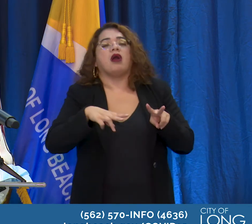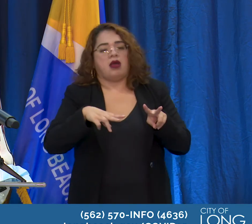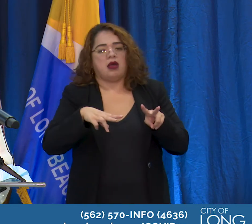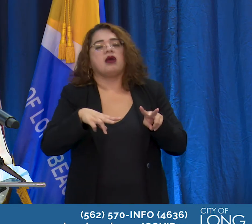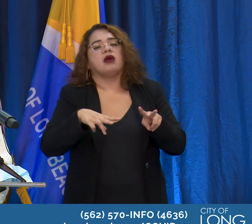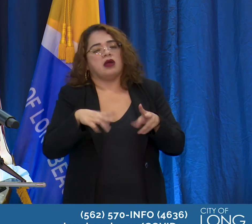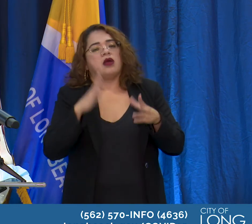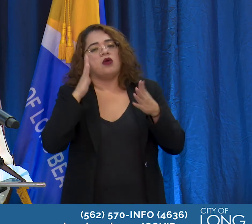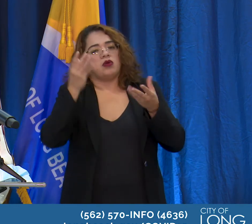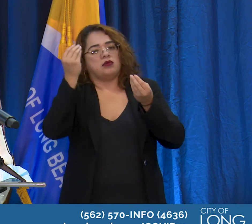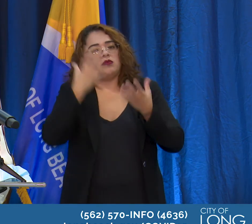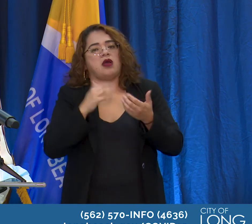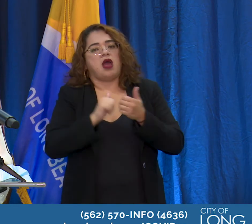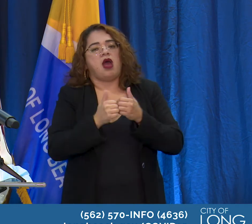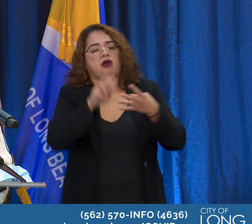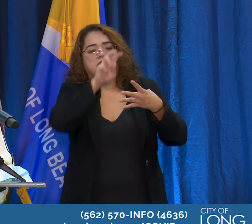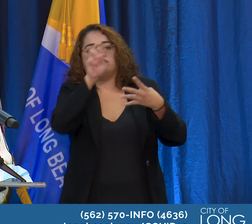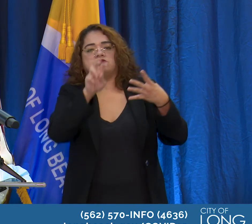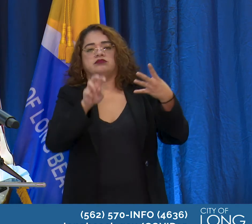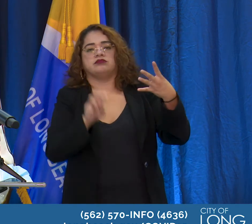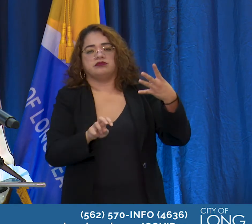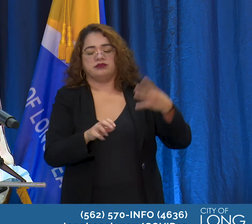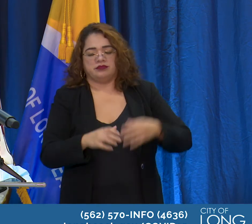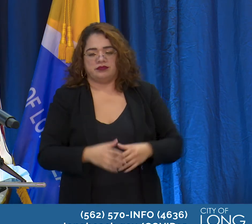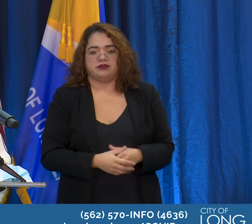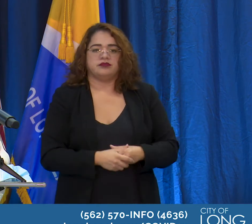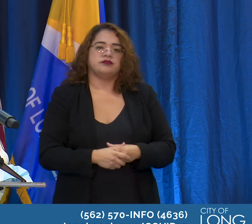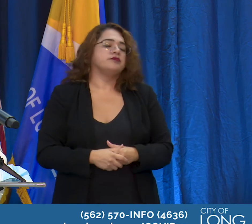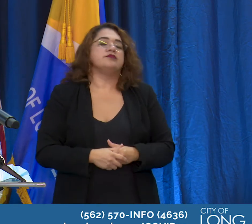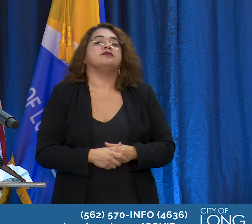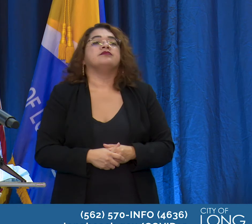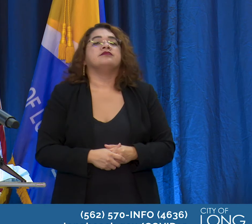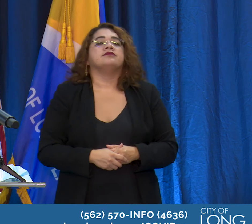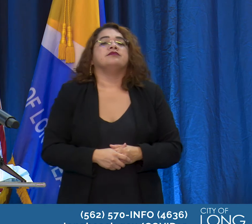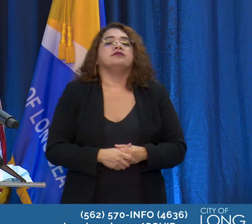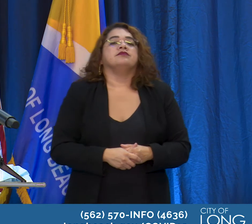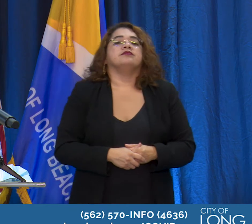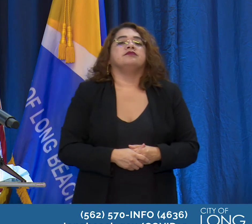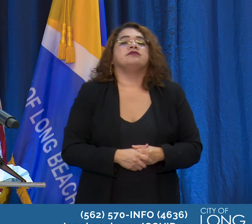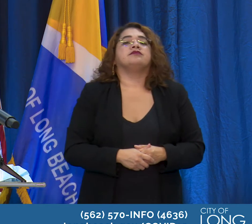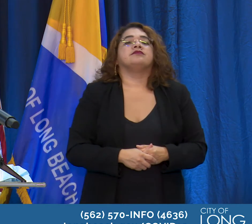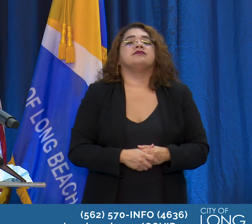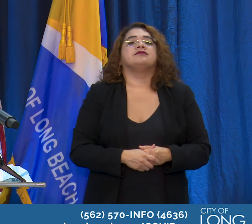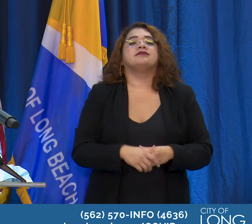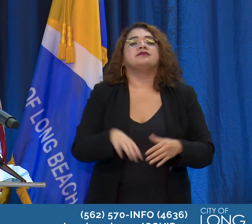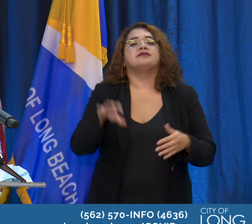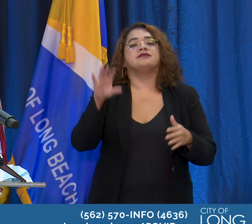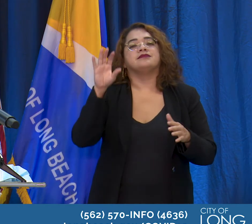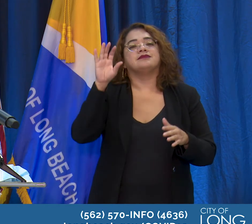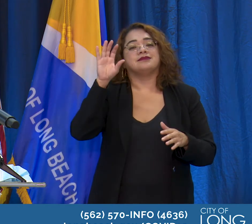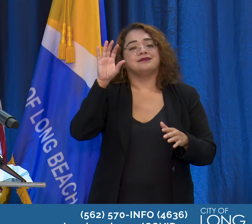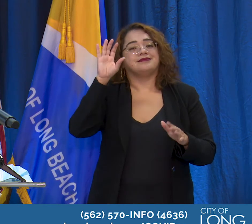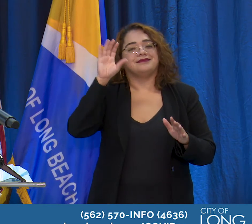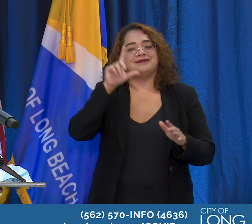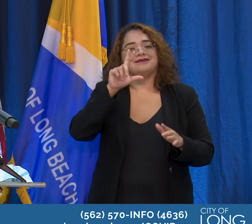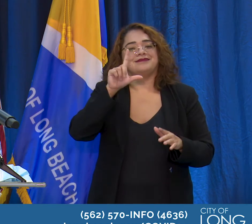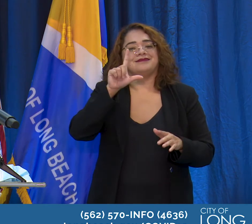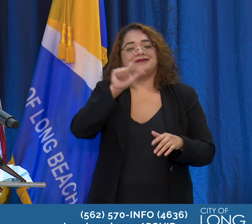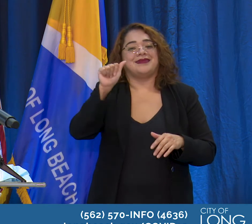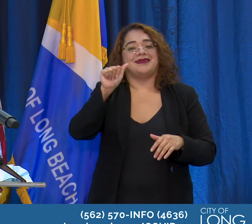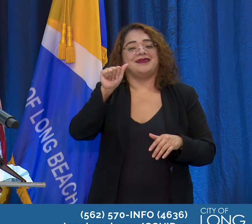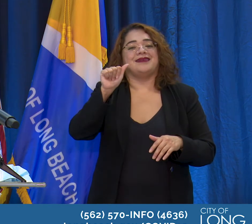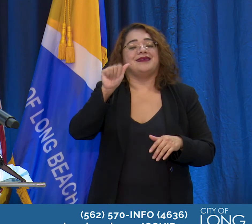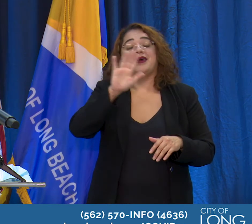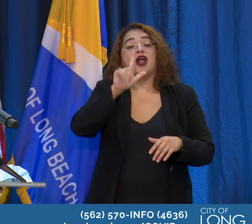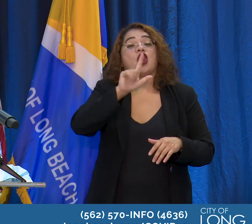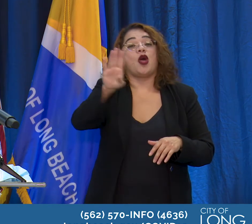que es la tasa de positividad. En la imagen, la tasa de positividad diaria para Long Beach muestra que